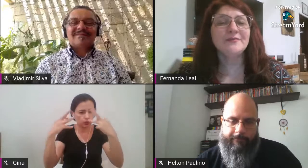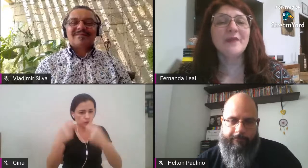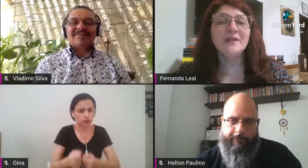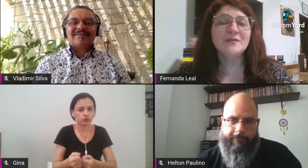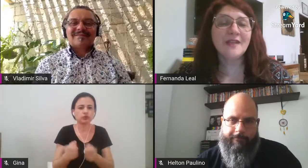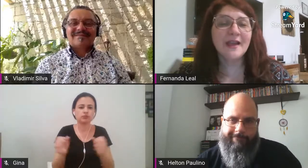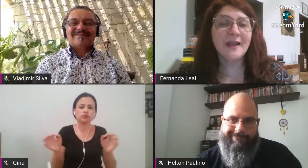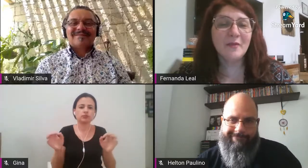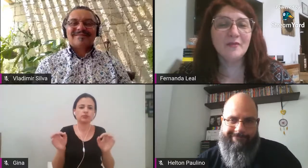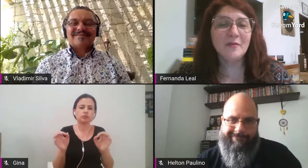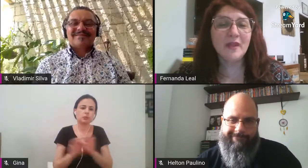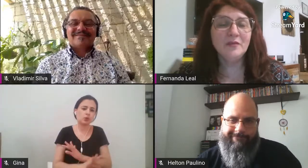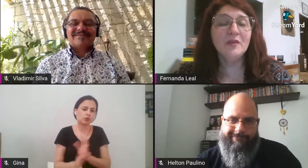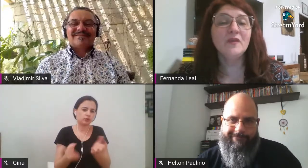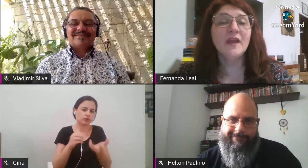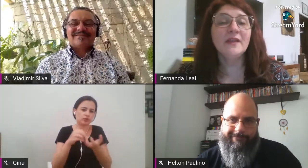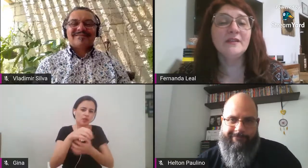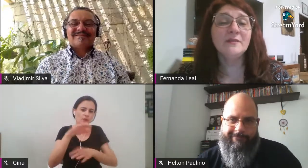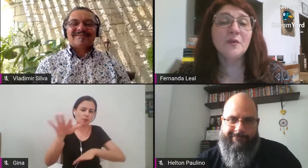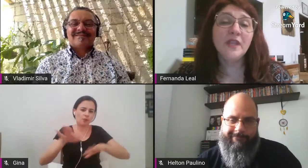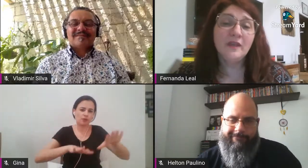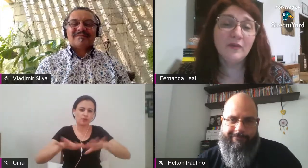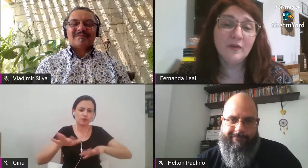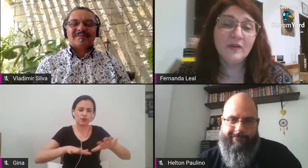isso. Mais um CH em Movimento que ficará